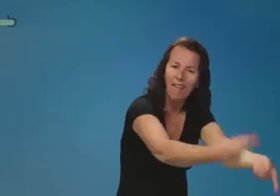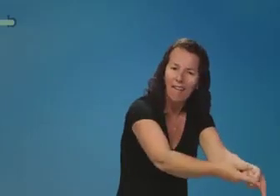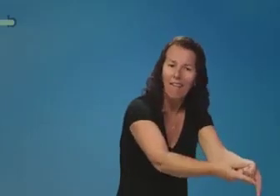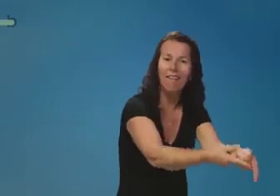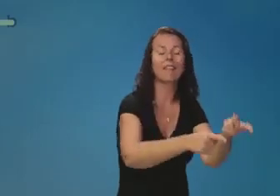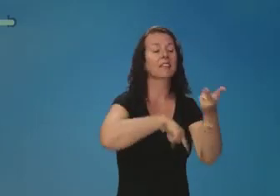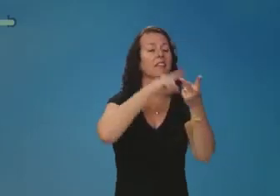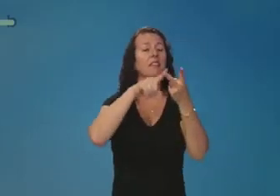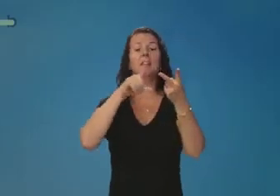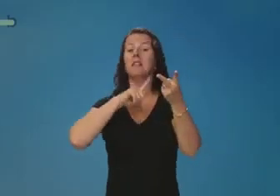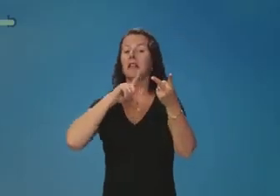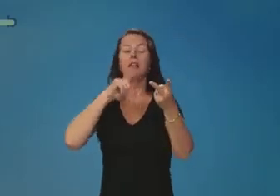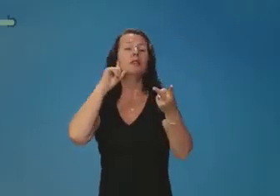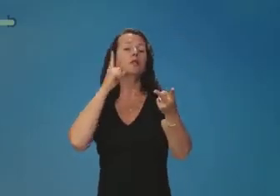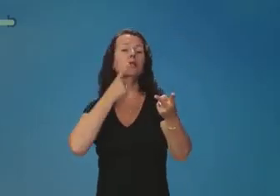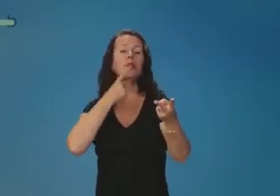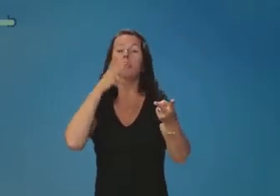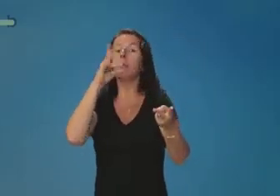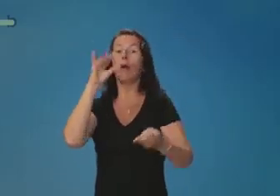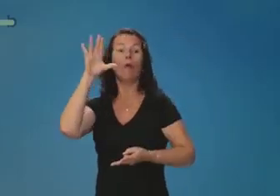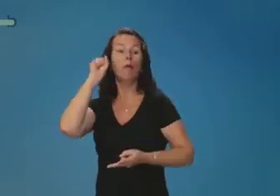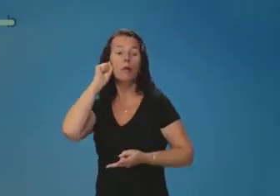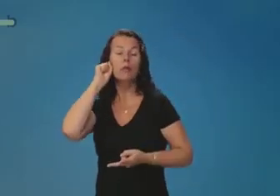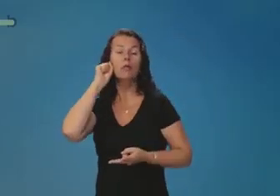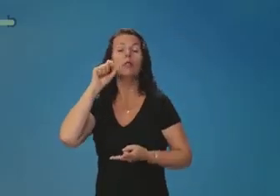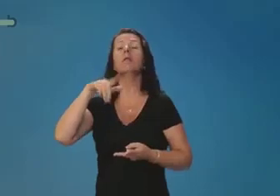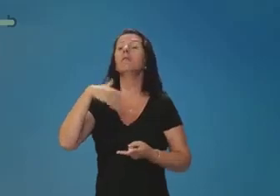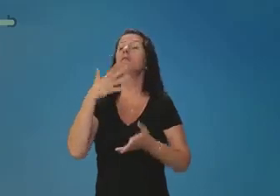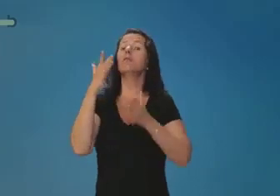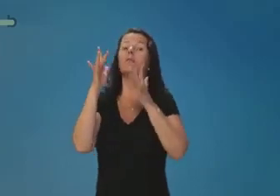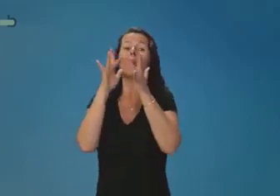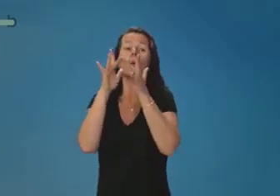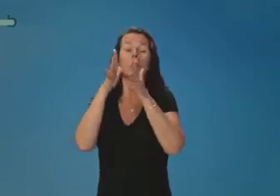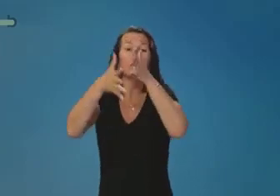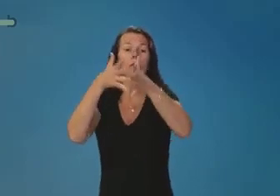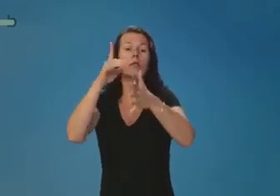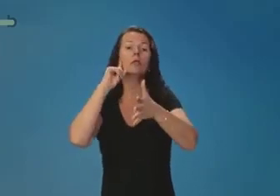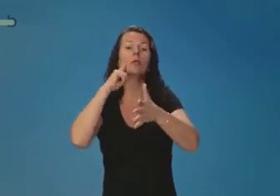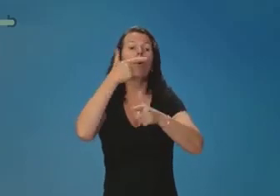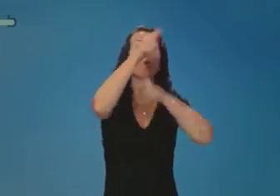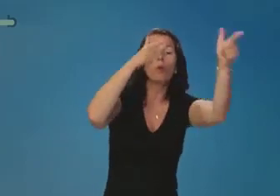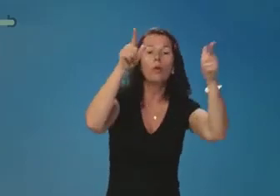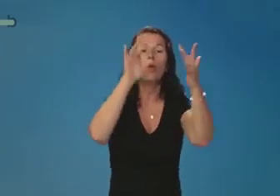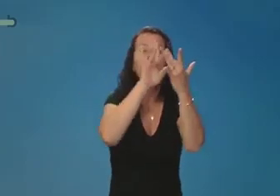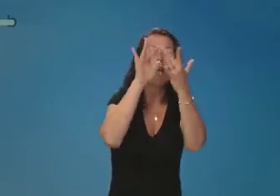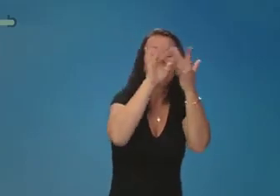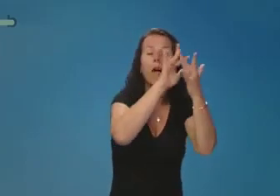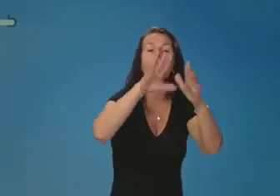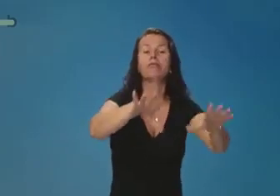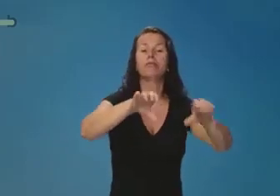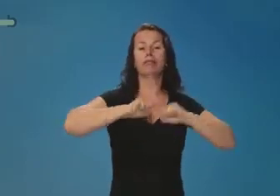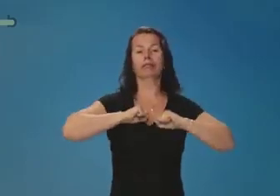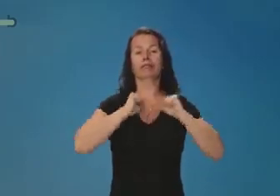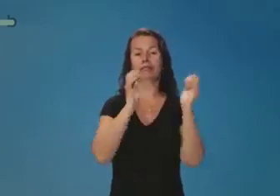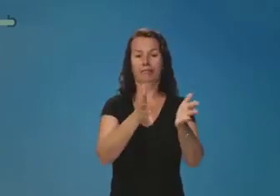pais surdos, que propagam a língua de geração em geração. Surdos, filhos de pais ouvintes, que têm contato com a Libras fora do